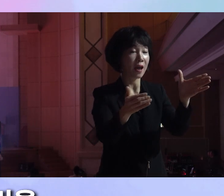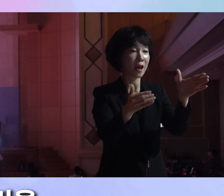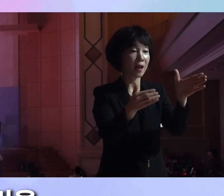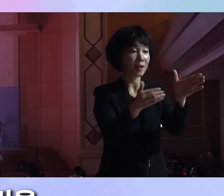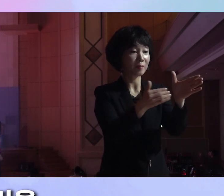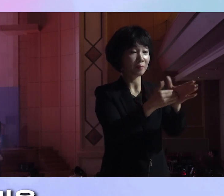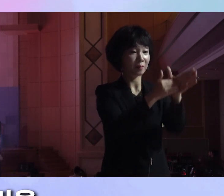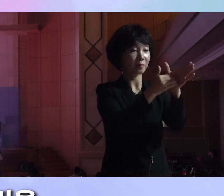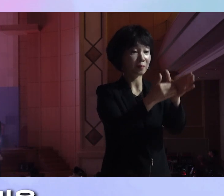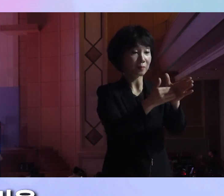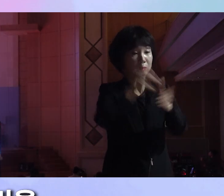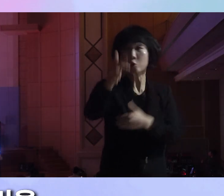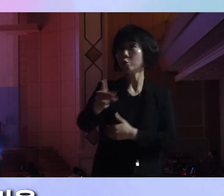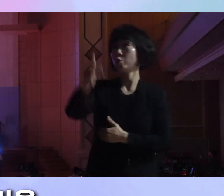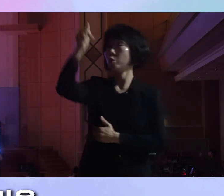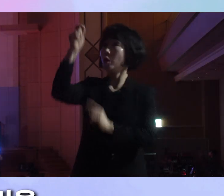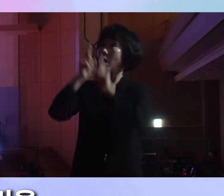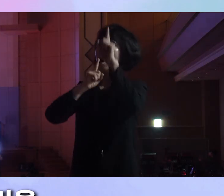살아나셨네.